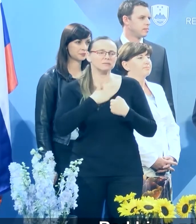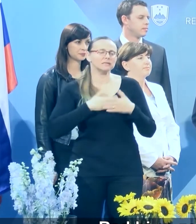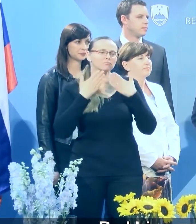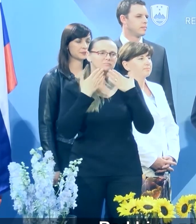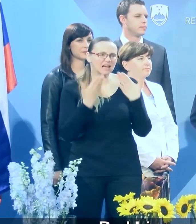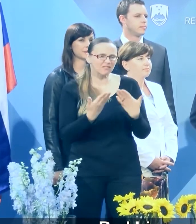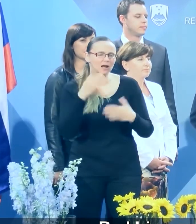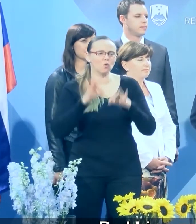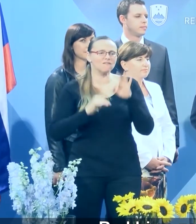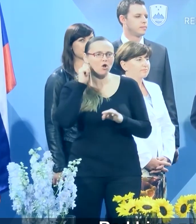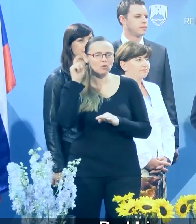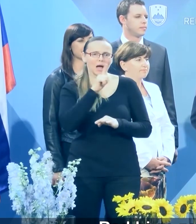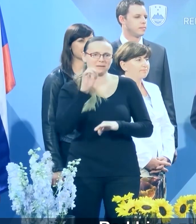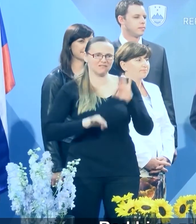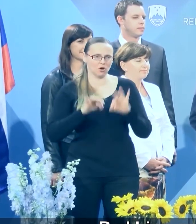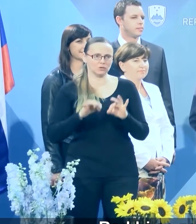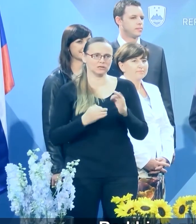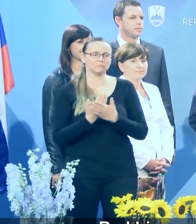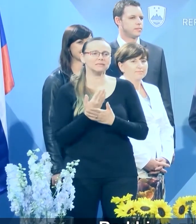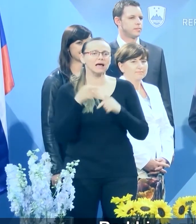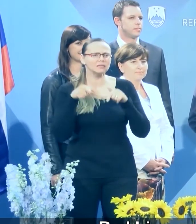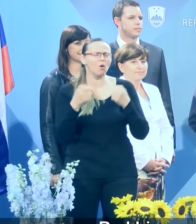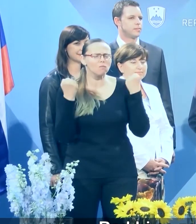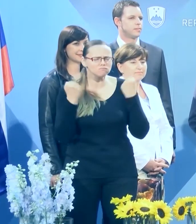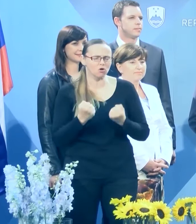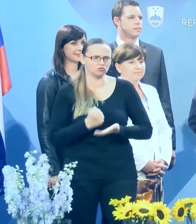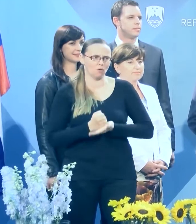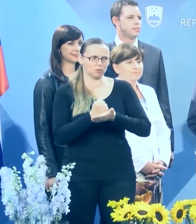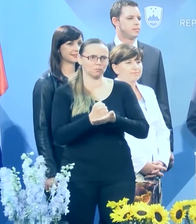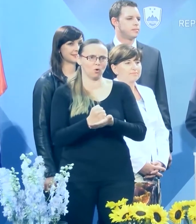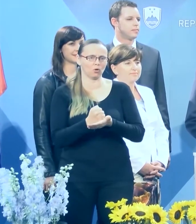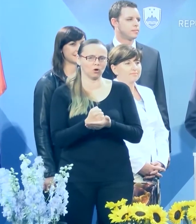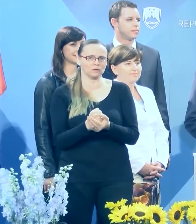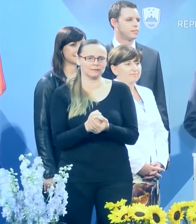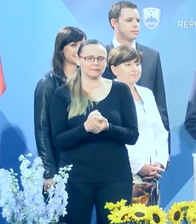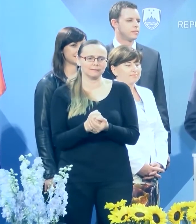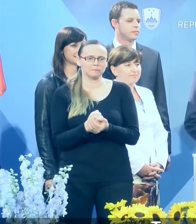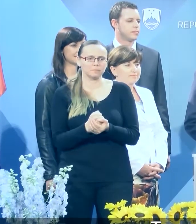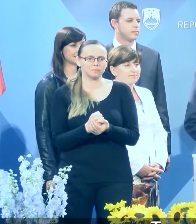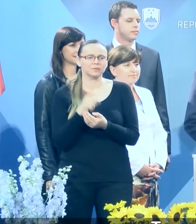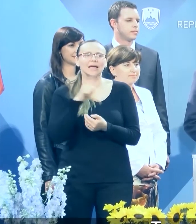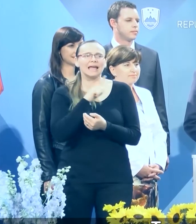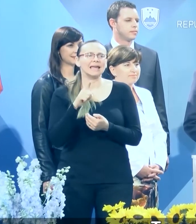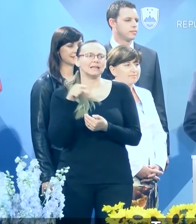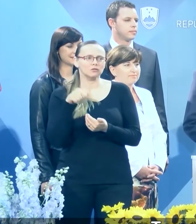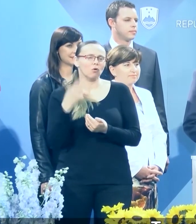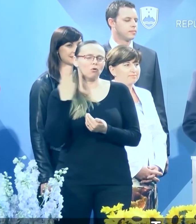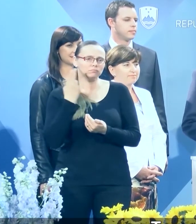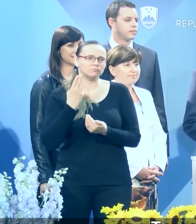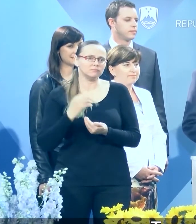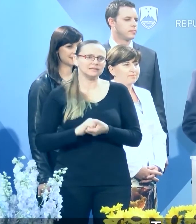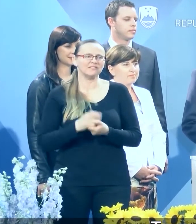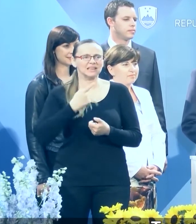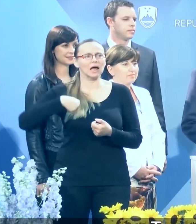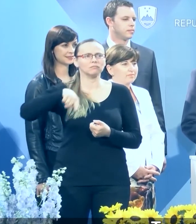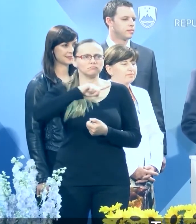zahvalil volivkam in volivcem za tako močno podporo in to seveda